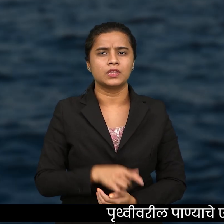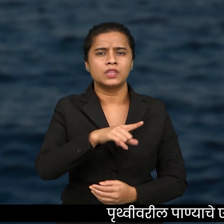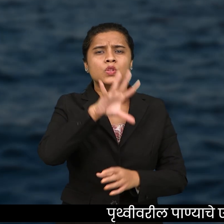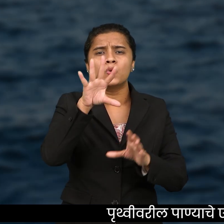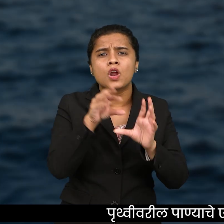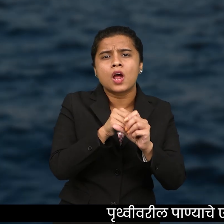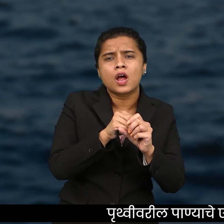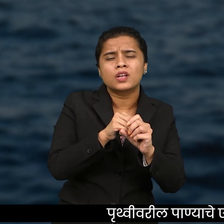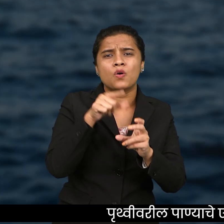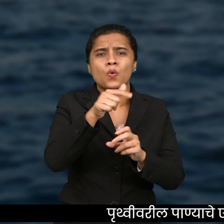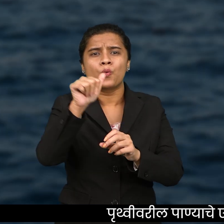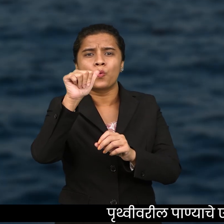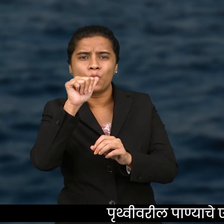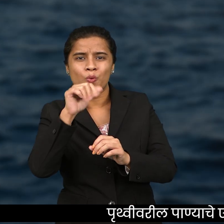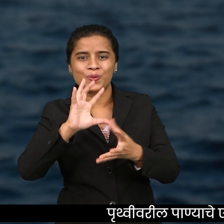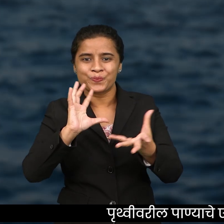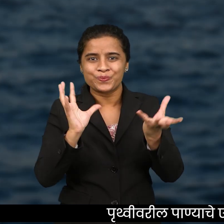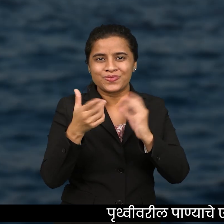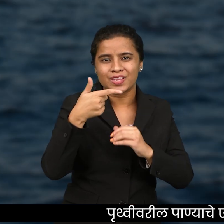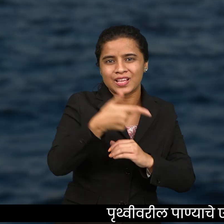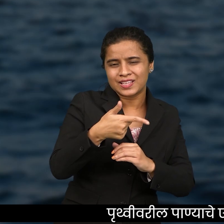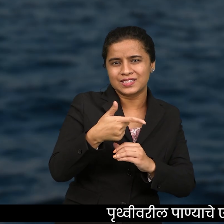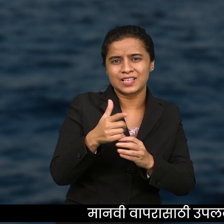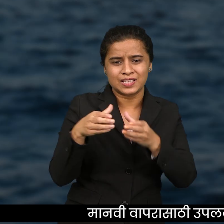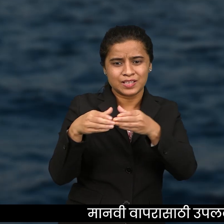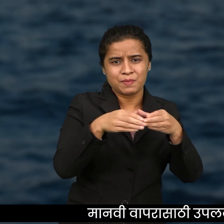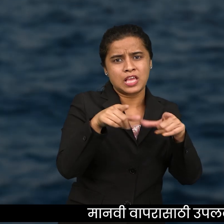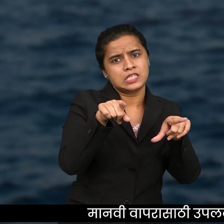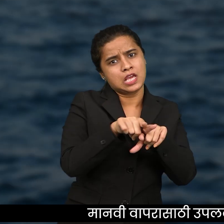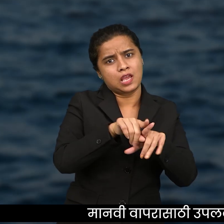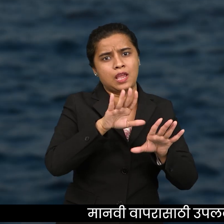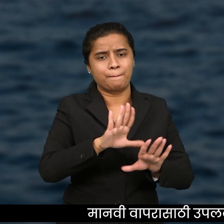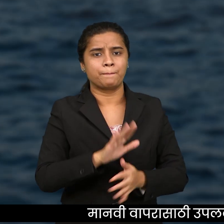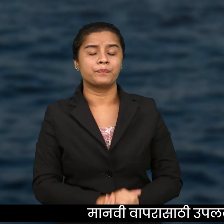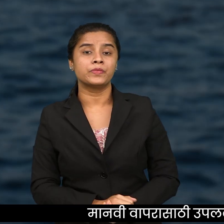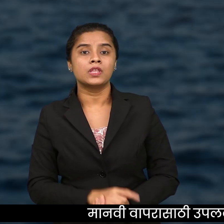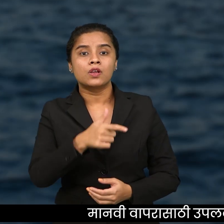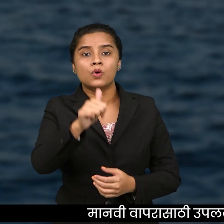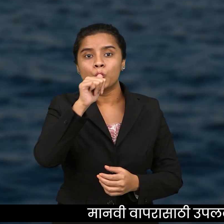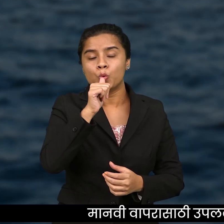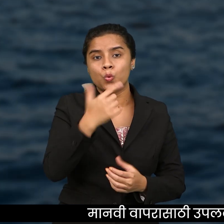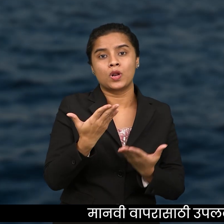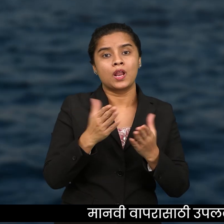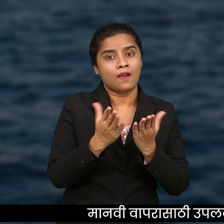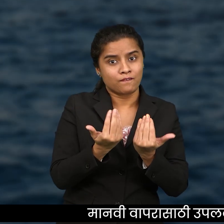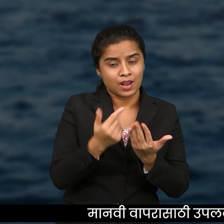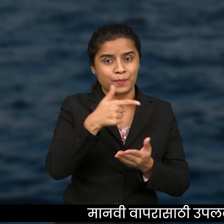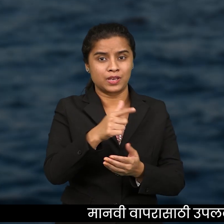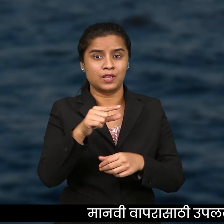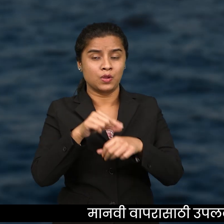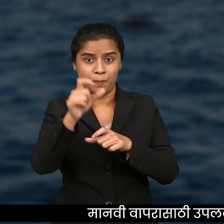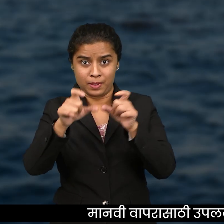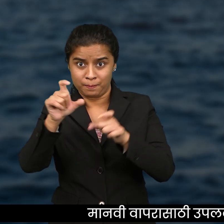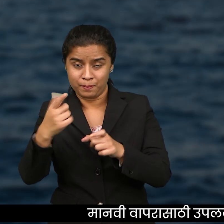पृथ्वीवरील पाण्याचे एकूण प्रमाण सारखेच असले तरी मानवी वापरासाठी उपलब्ध असलेले पाणी खूपच मर्यादित आहे.